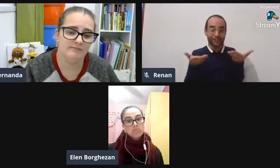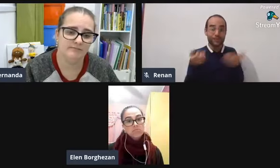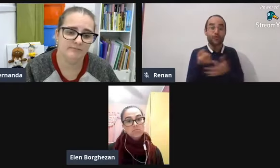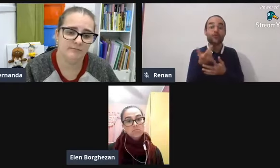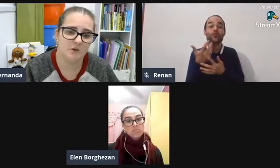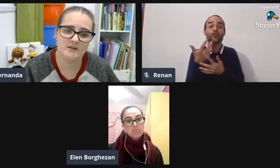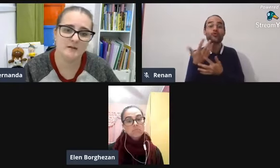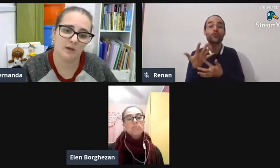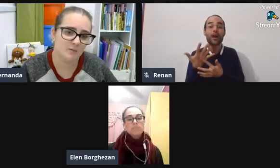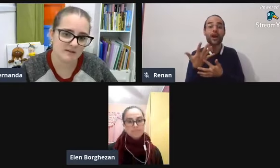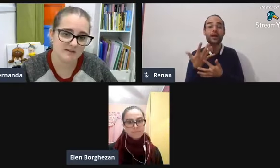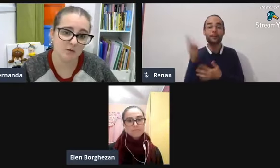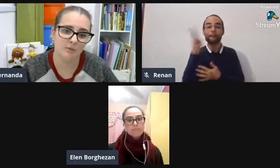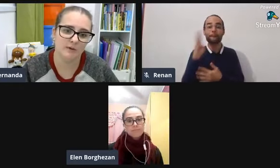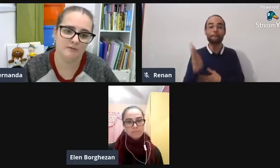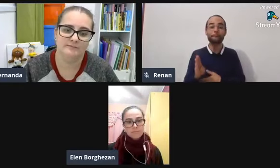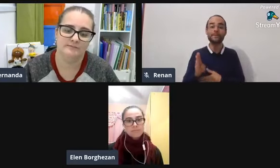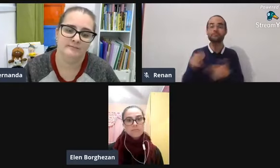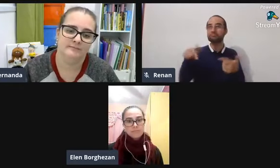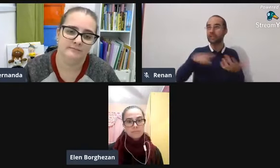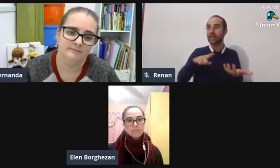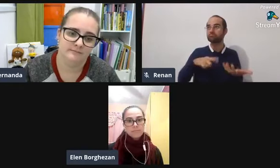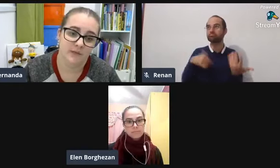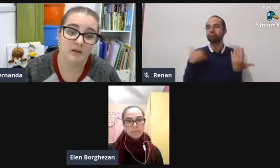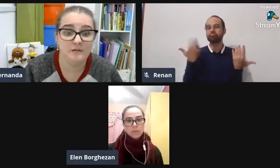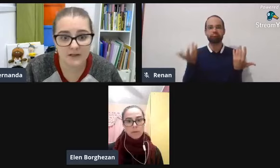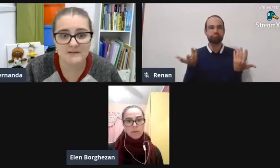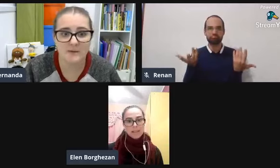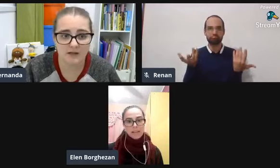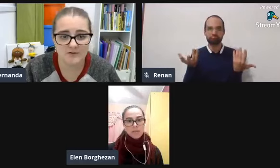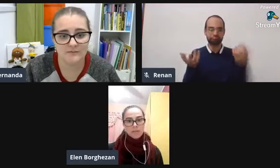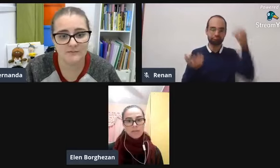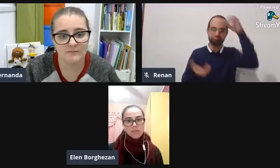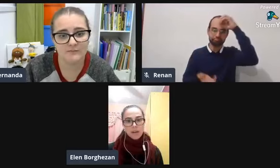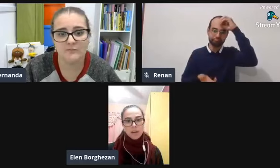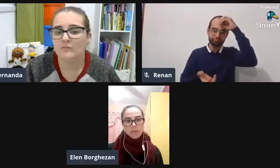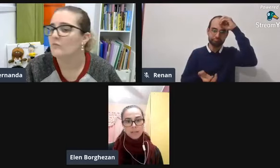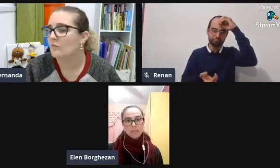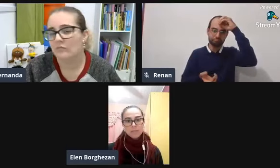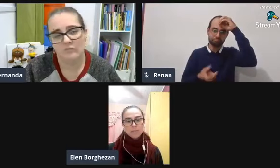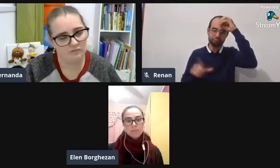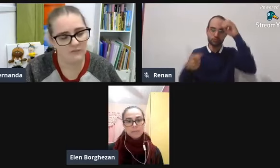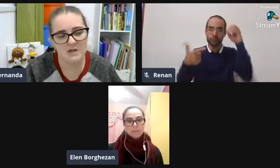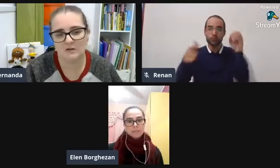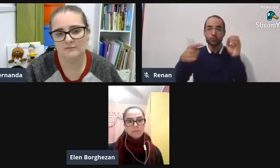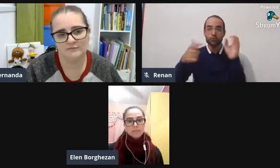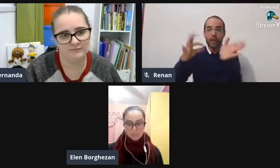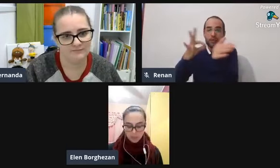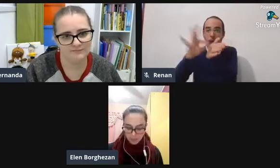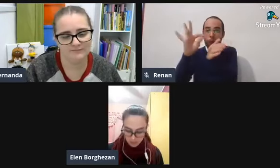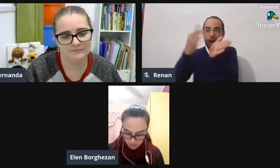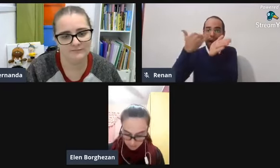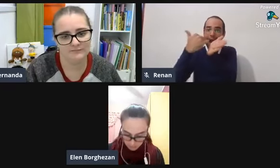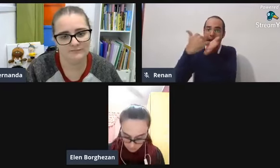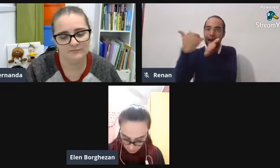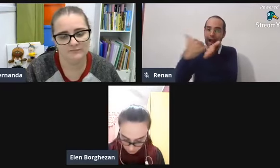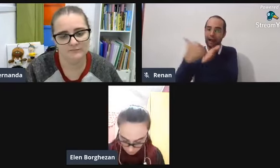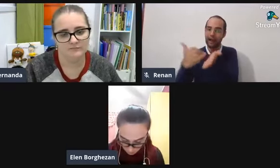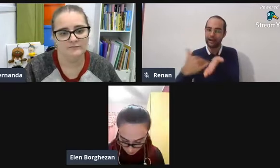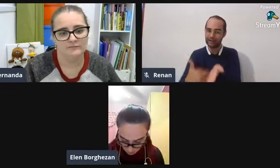sei. Nós não temos esse número. Não tem um cadastro oficial, né? Não.